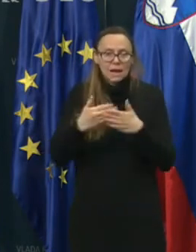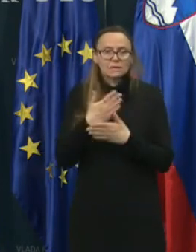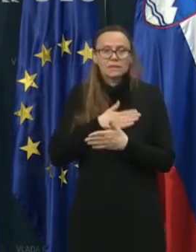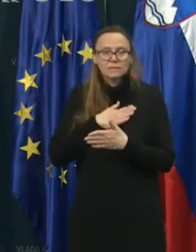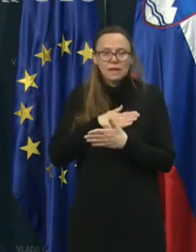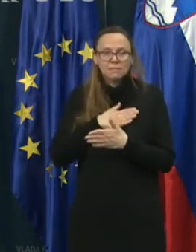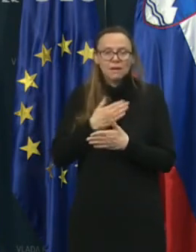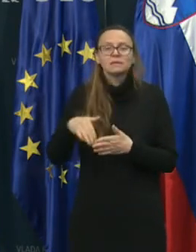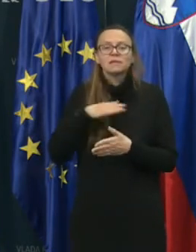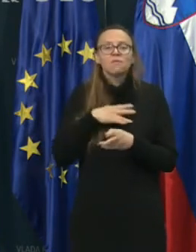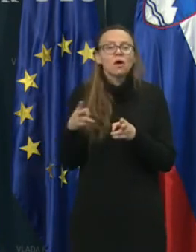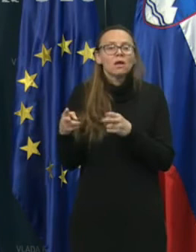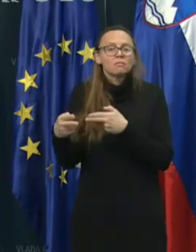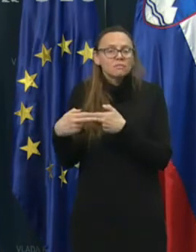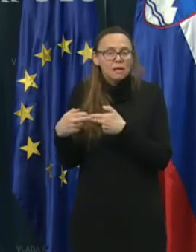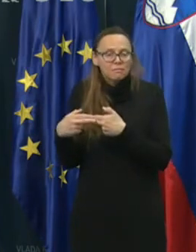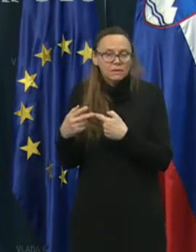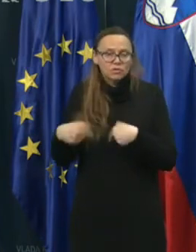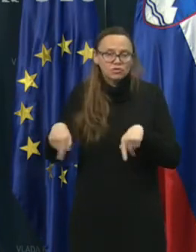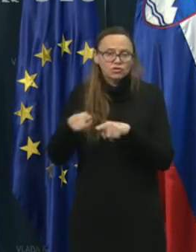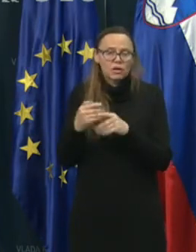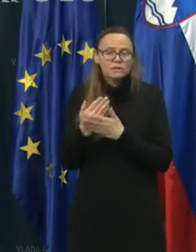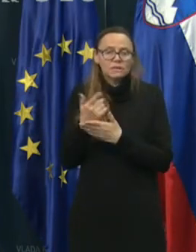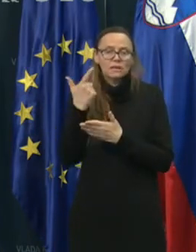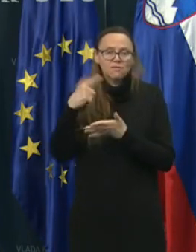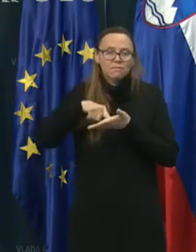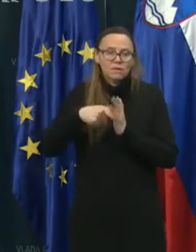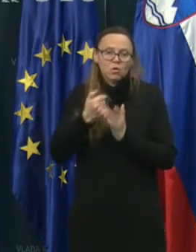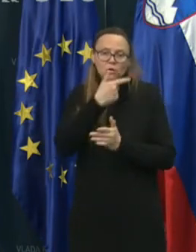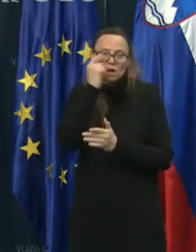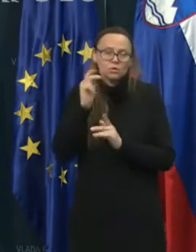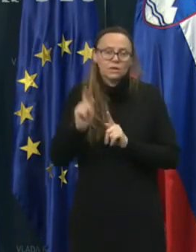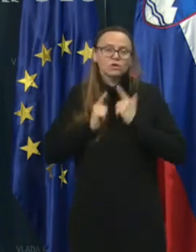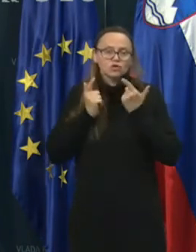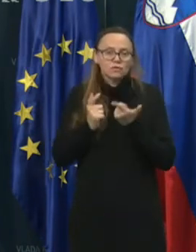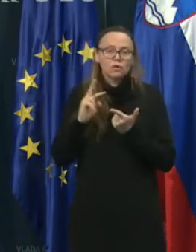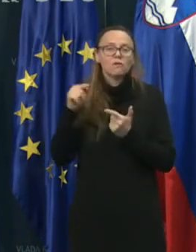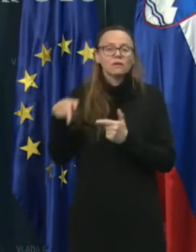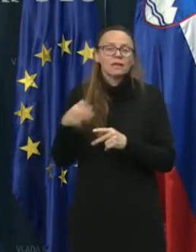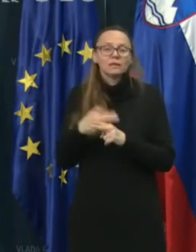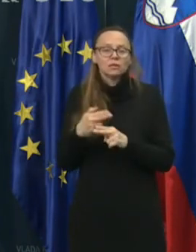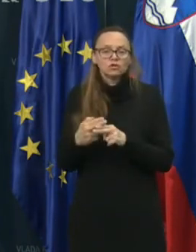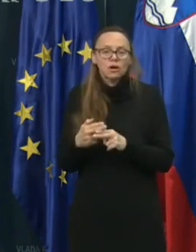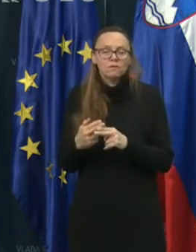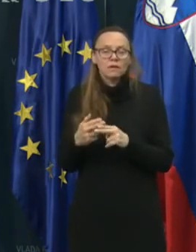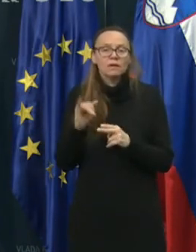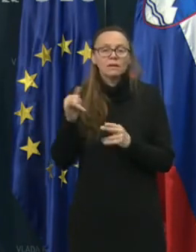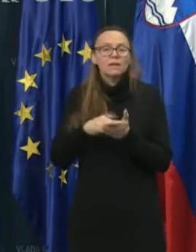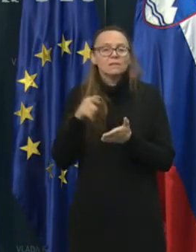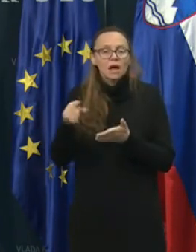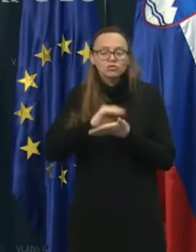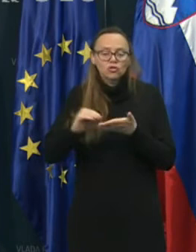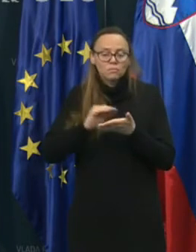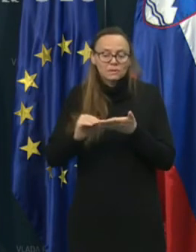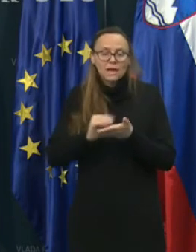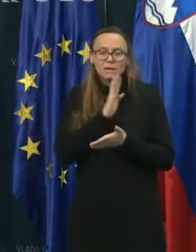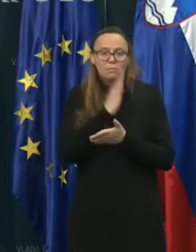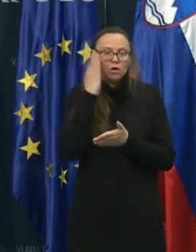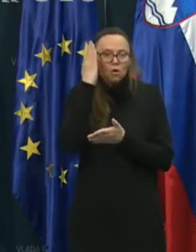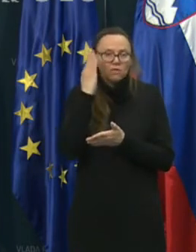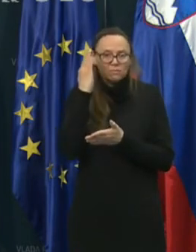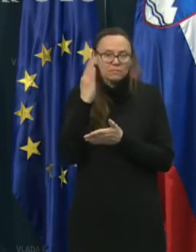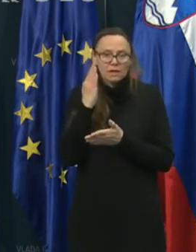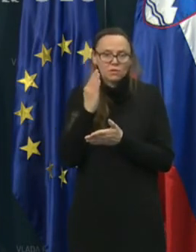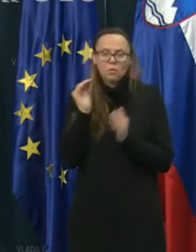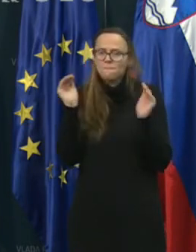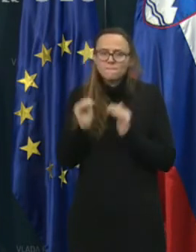za svoje najbližje, za 2 milijona ljudi, ki živijo v tej državi, je tako pisanje po mojem mnenju